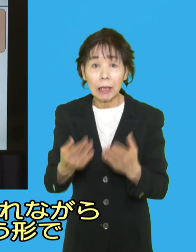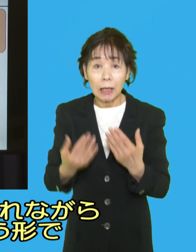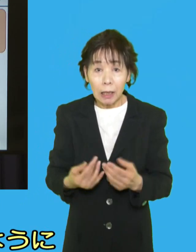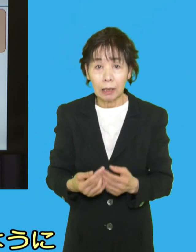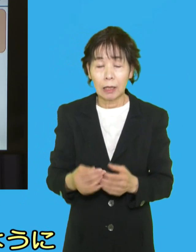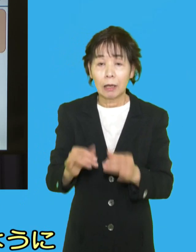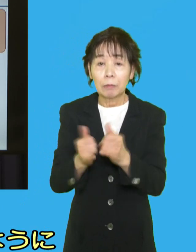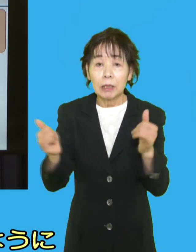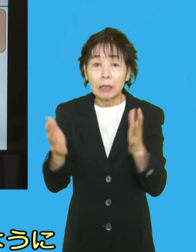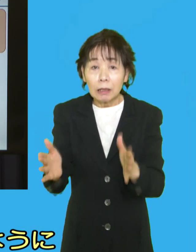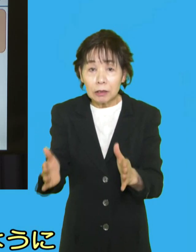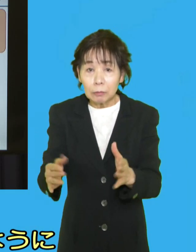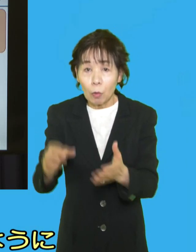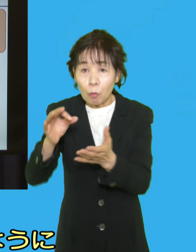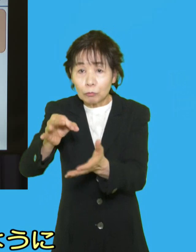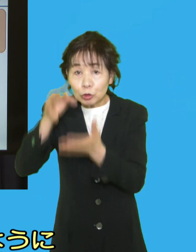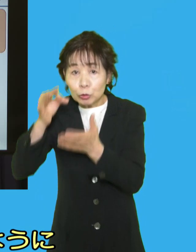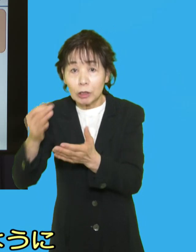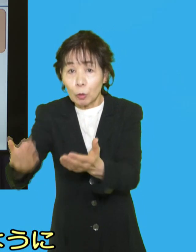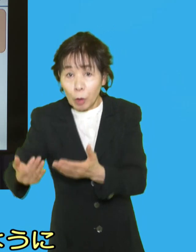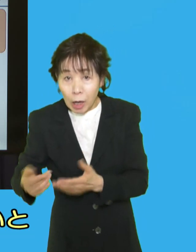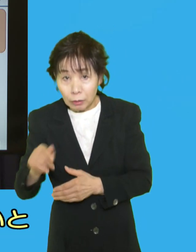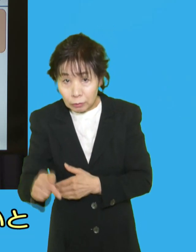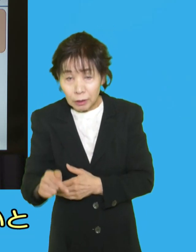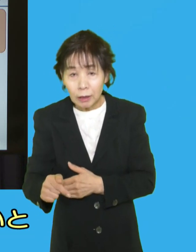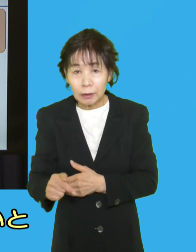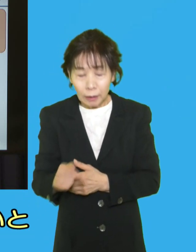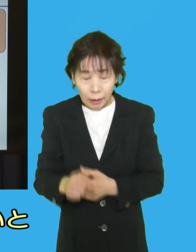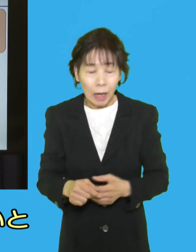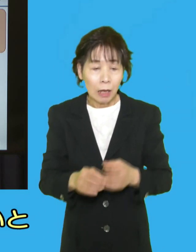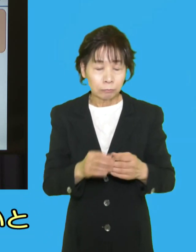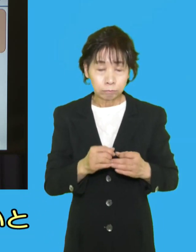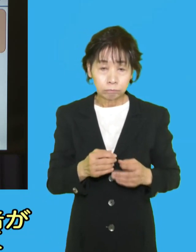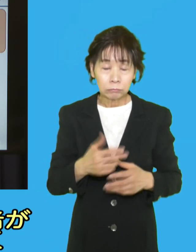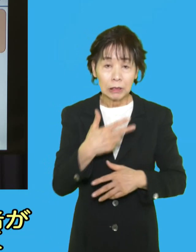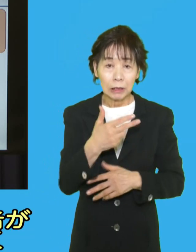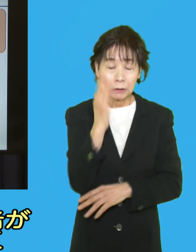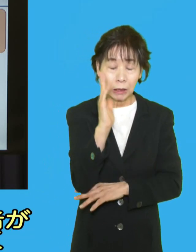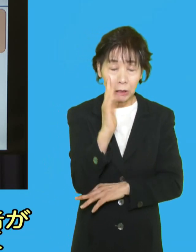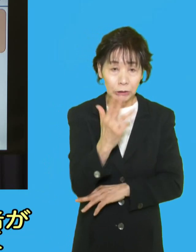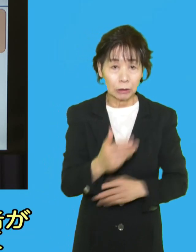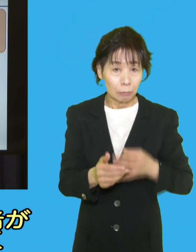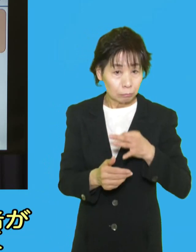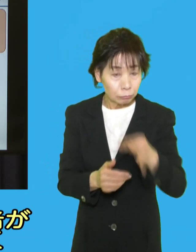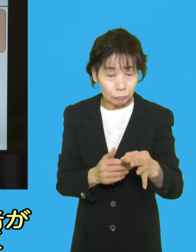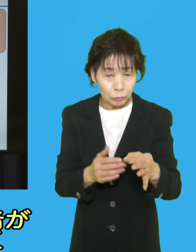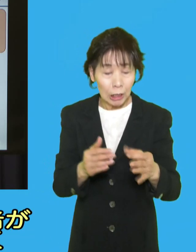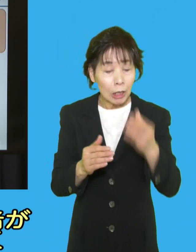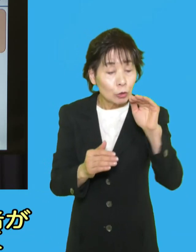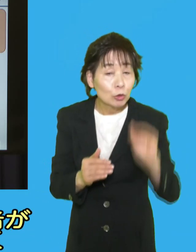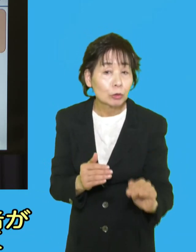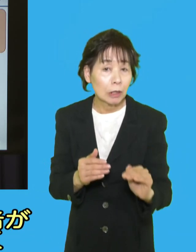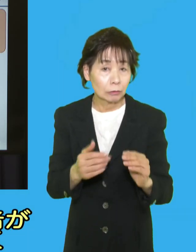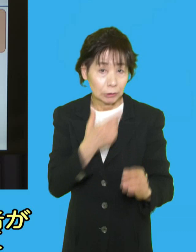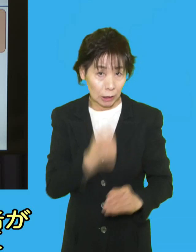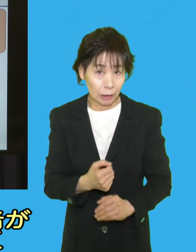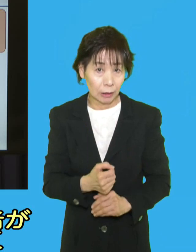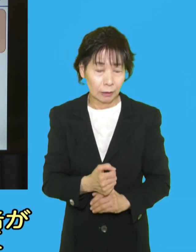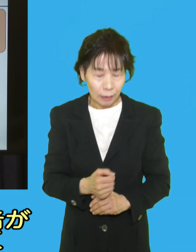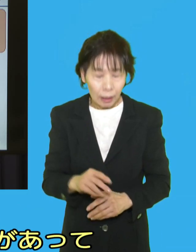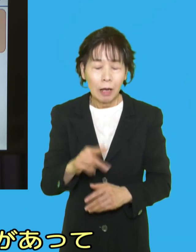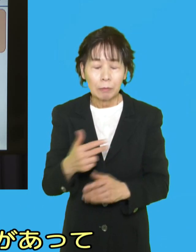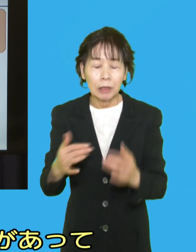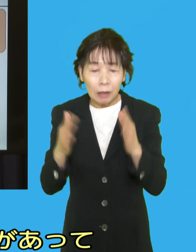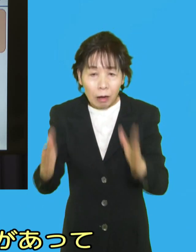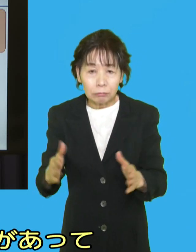てもらう形で、行政の支出がなるべく少なくなるように組み立てていきたいと思っていますので、もしその民間事業者が手を挙げてい